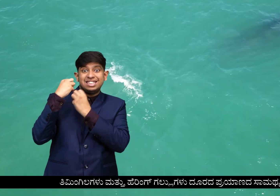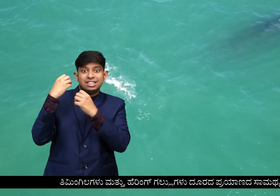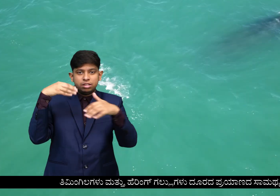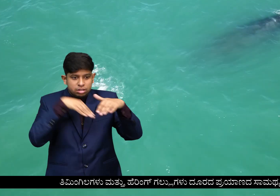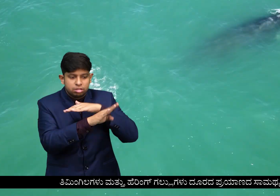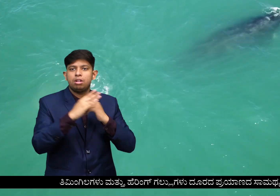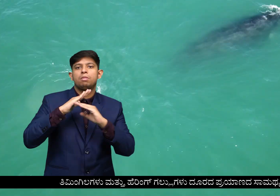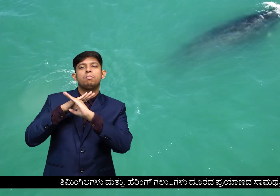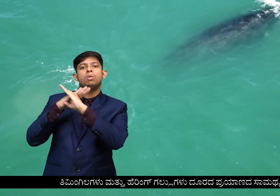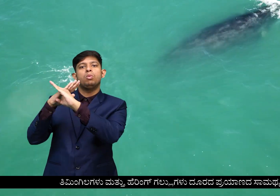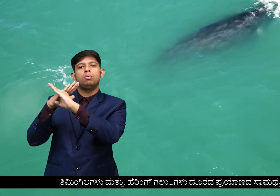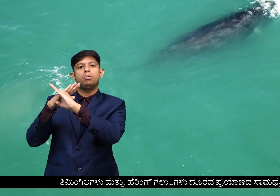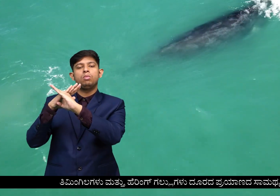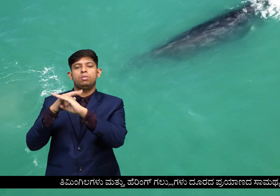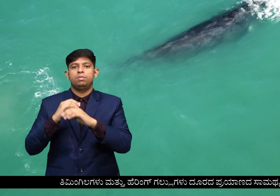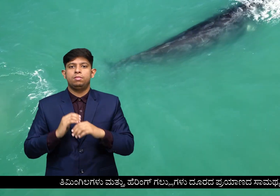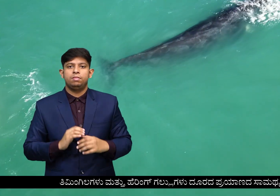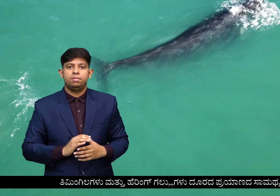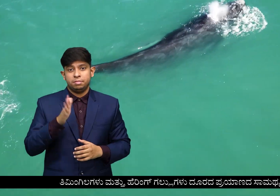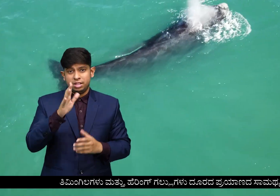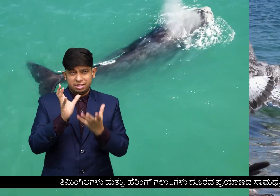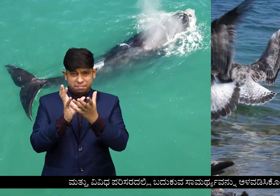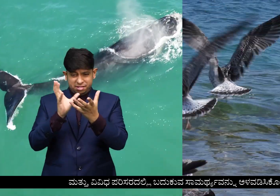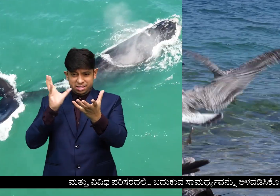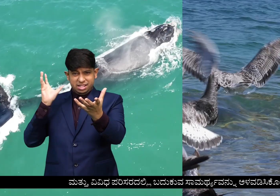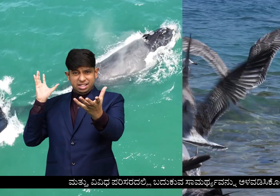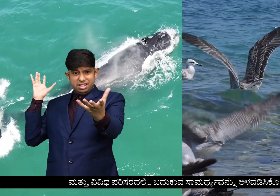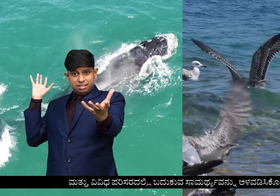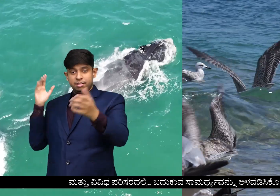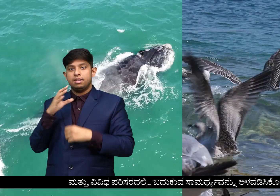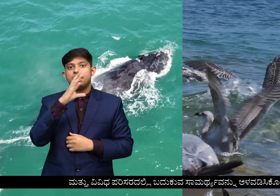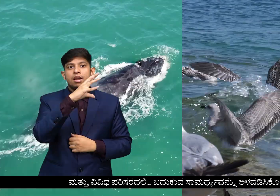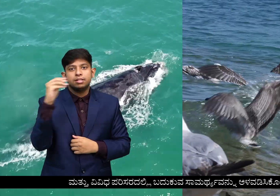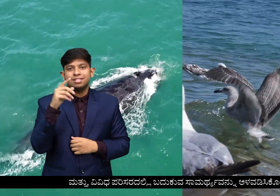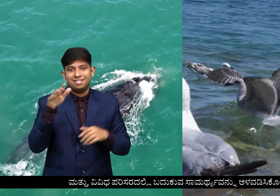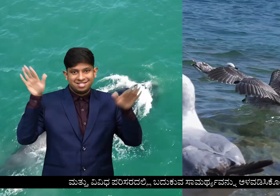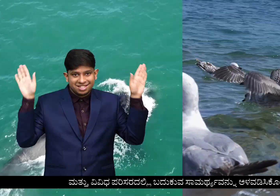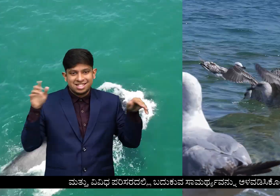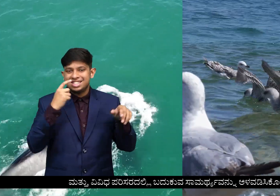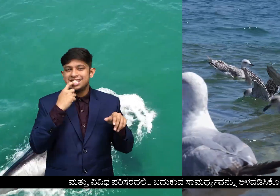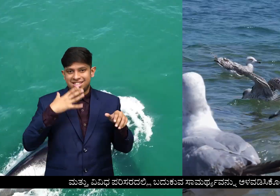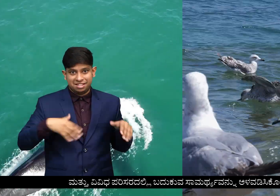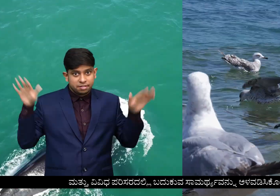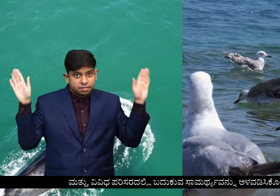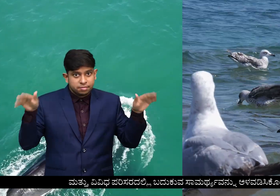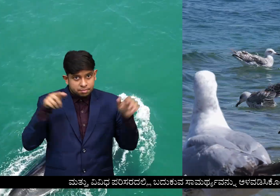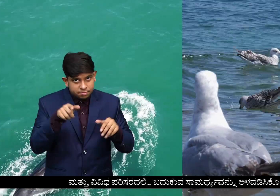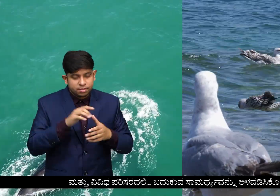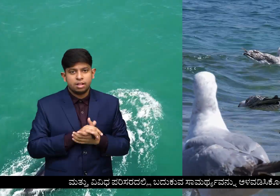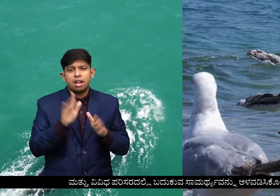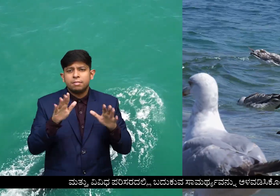ತಿಮಿಂಗಲಗಳು ಮತ್ತು ಹೆರಿಂಗಲ್ಲುಗಳು ದೂರದ ಪ್ರಯಾಣದ ಸಾಮರ್ಥ್ಯವನ್ನ ಮತ್ತು ವಿವಿಧ ಪರಿಸರದಲ್ಲಿ ಬದುಕುವ ಸಾಮರ್ಥ್ಯವನ್ನ